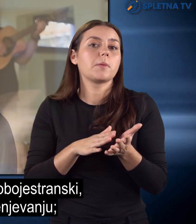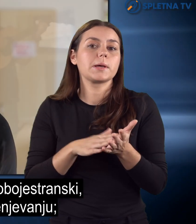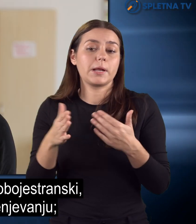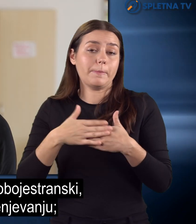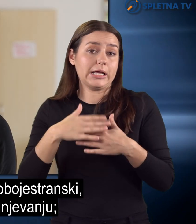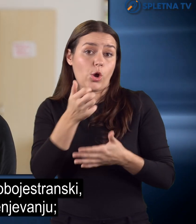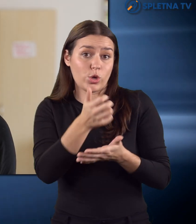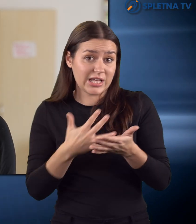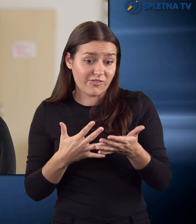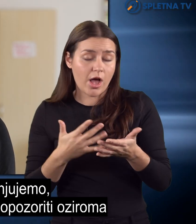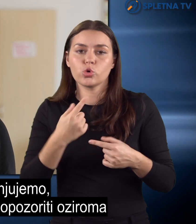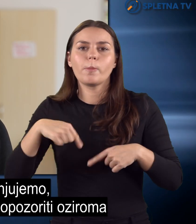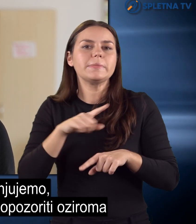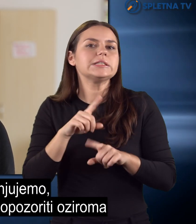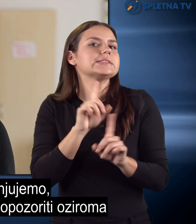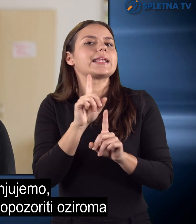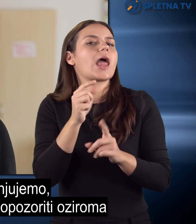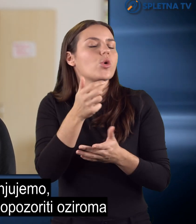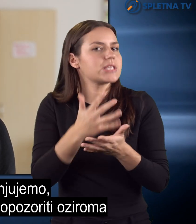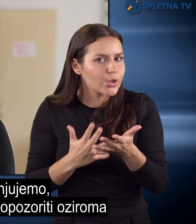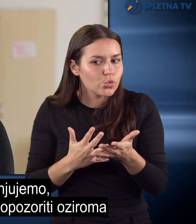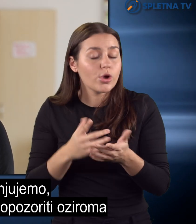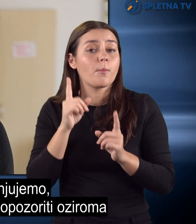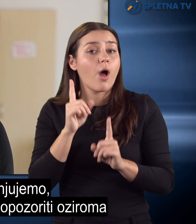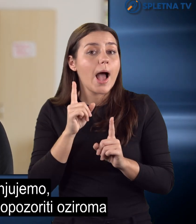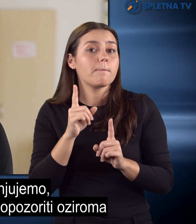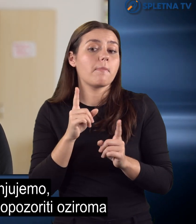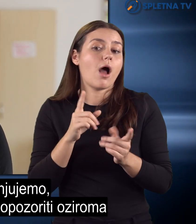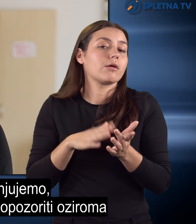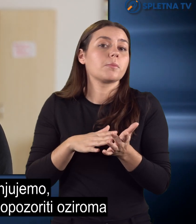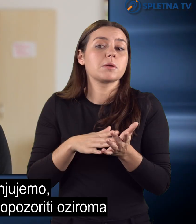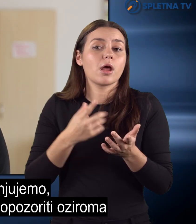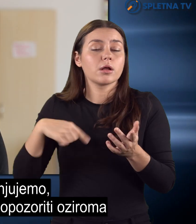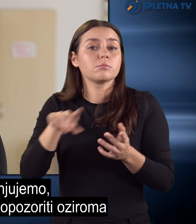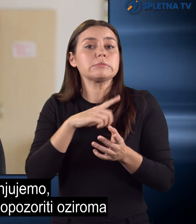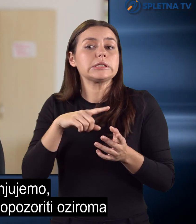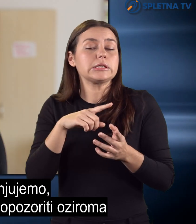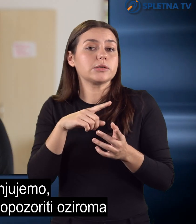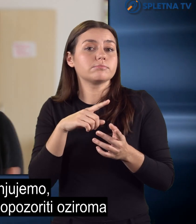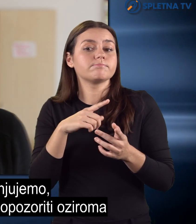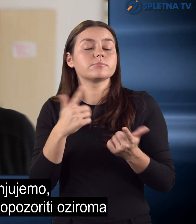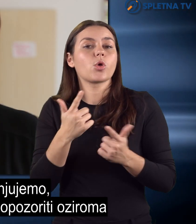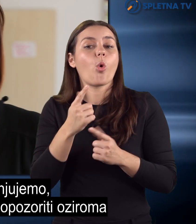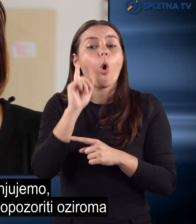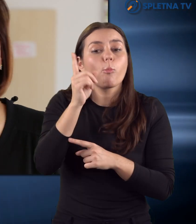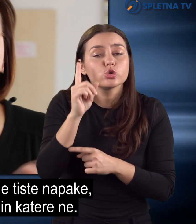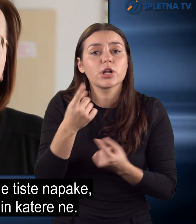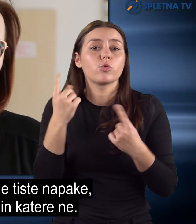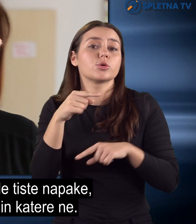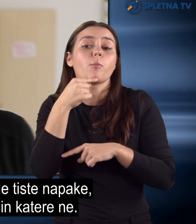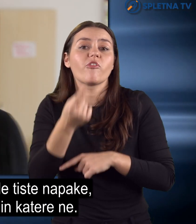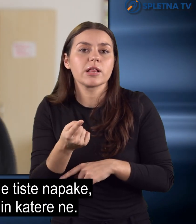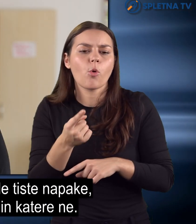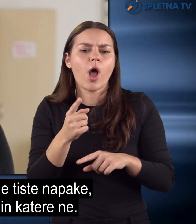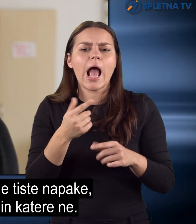Naprimer, pri ocenjevanju, mi sicer ne ocenjujemo, ampak recimo zmoremo opozoriti oziroma